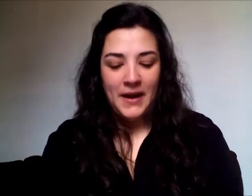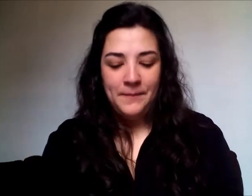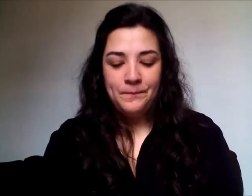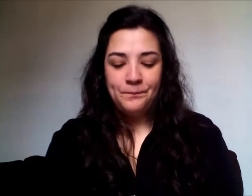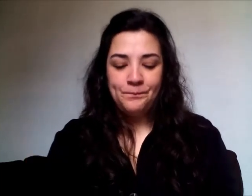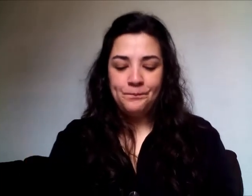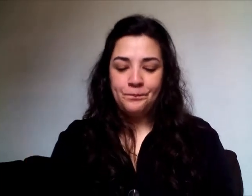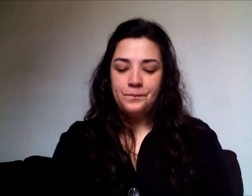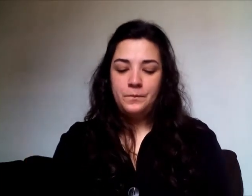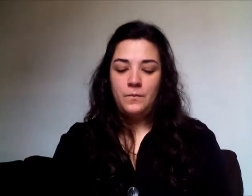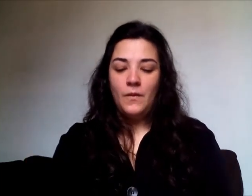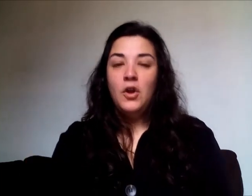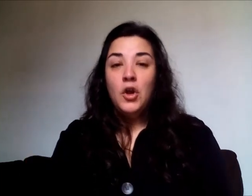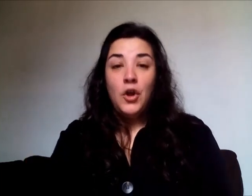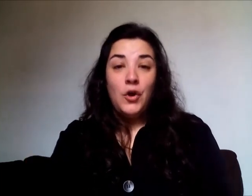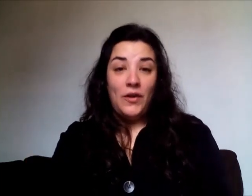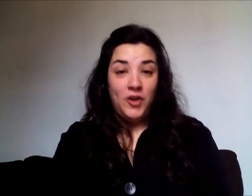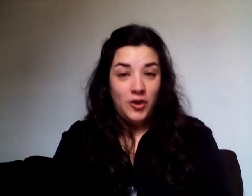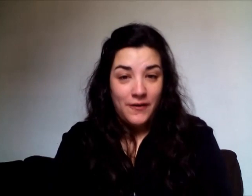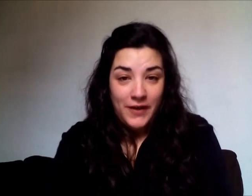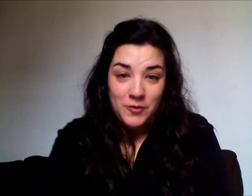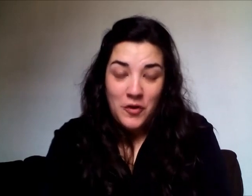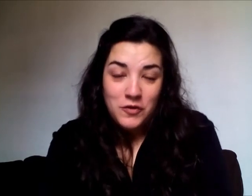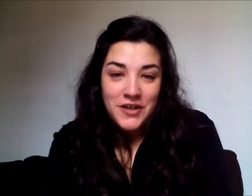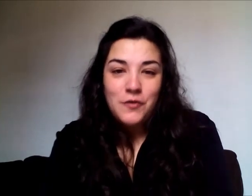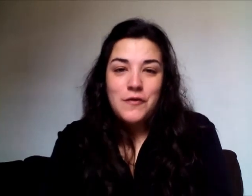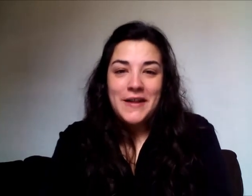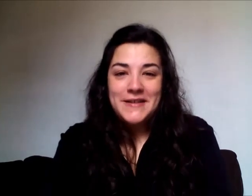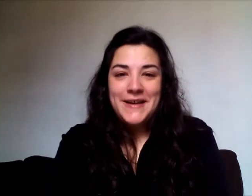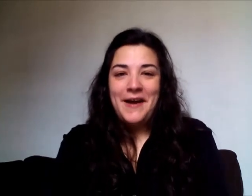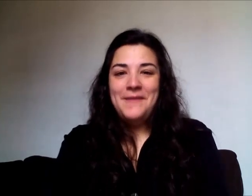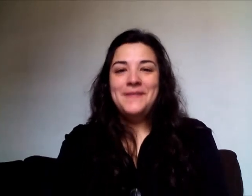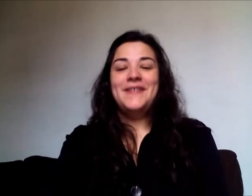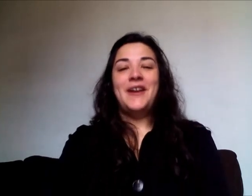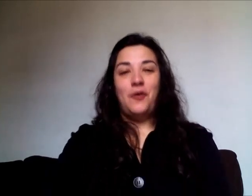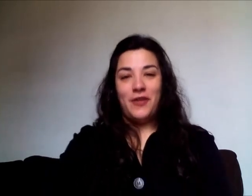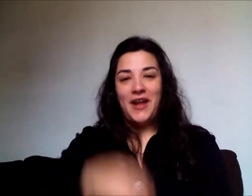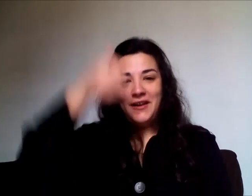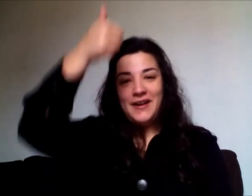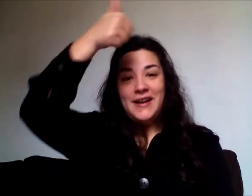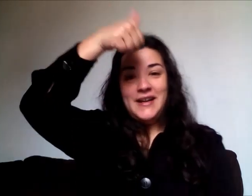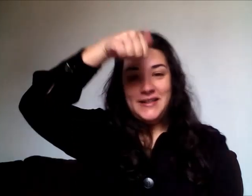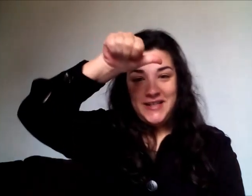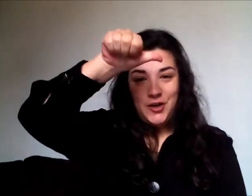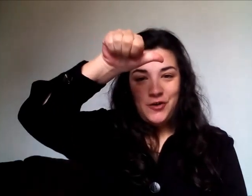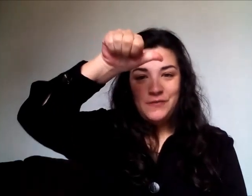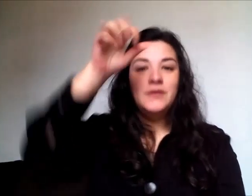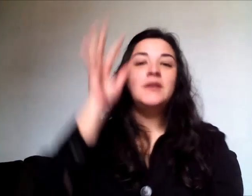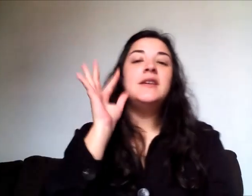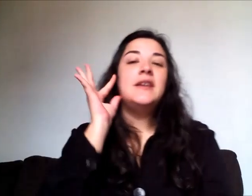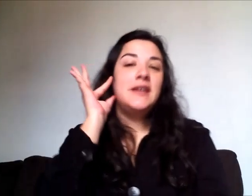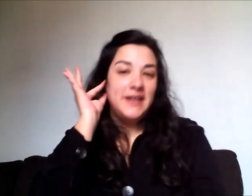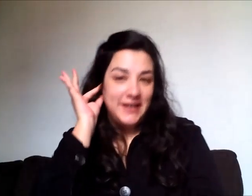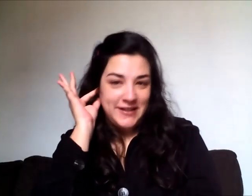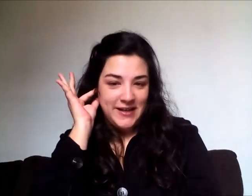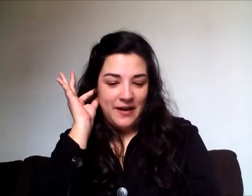¿Vale? Cuando nos referimos a un chico o una chica, recordad, chico y